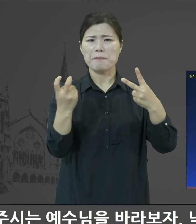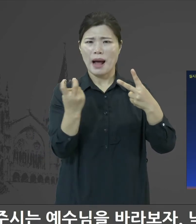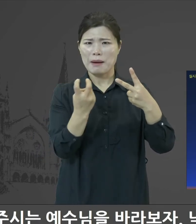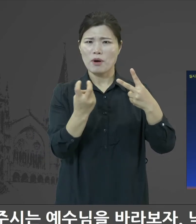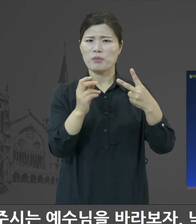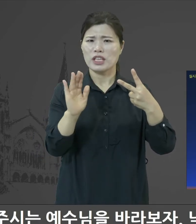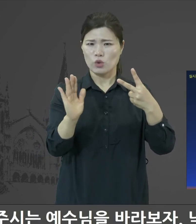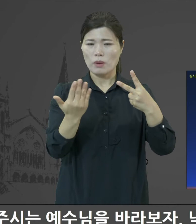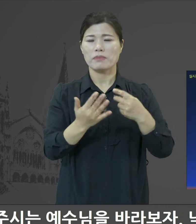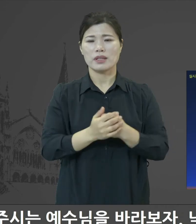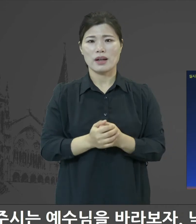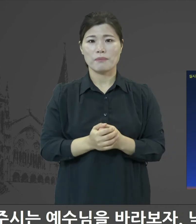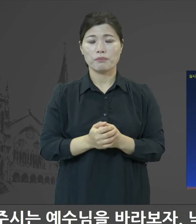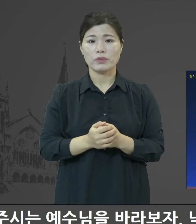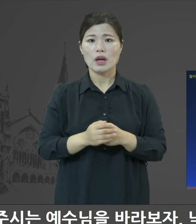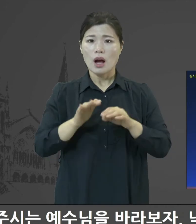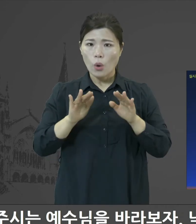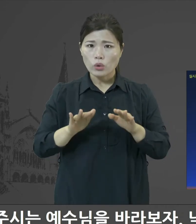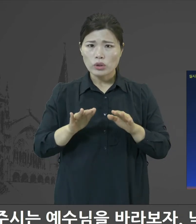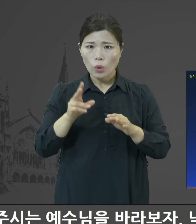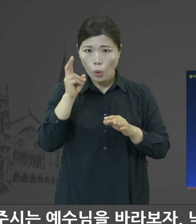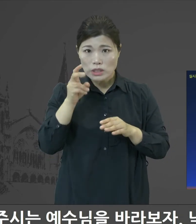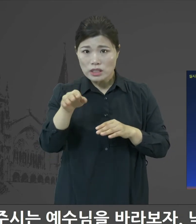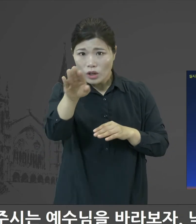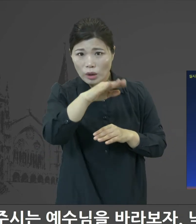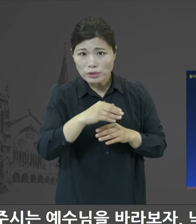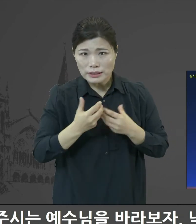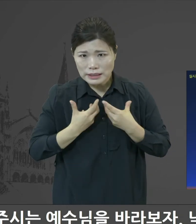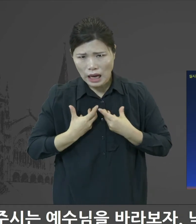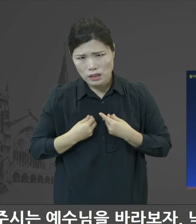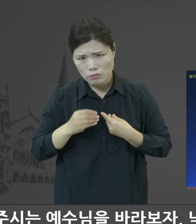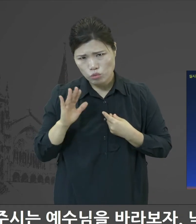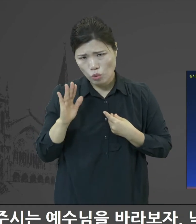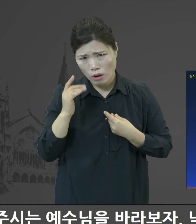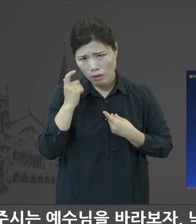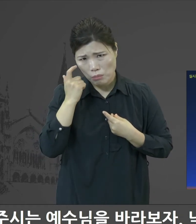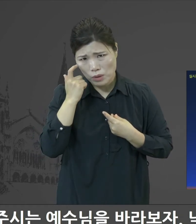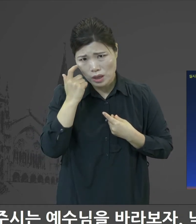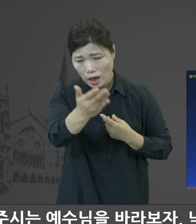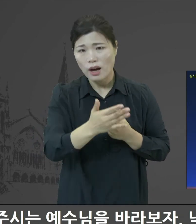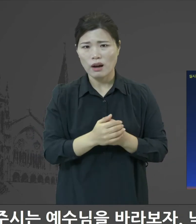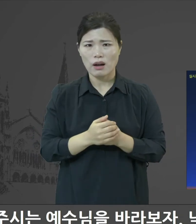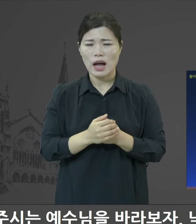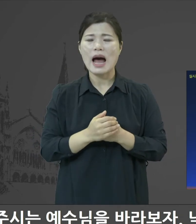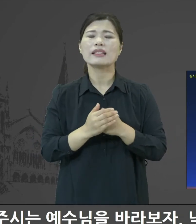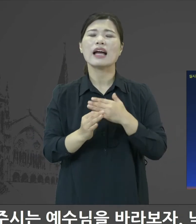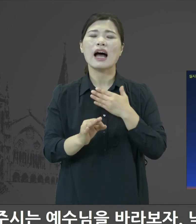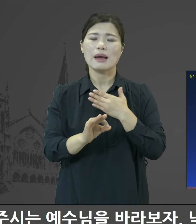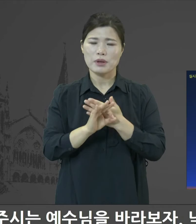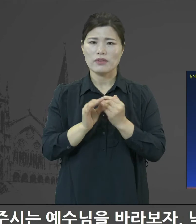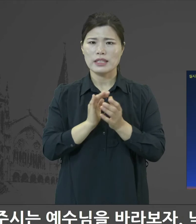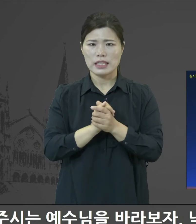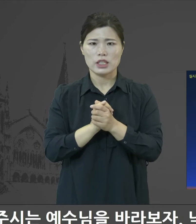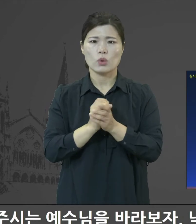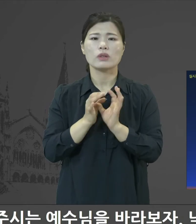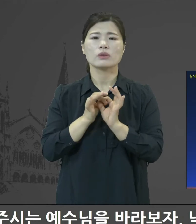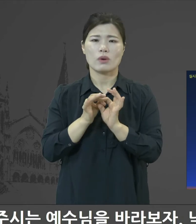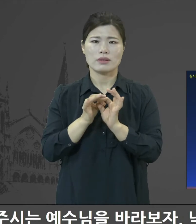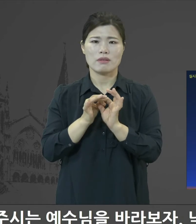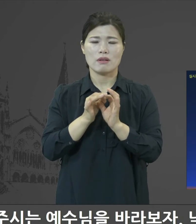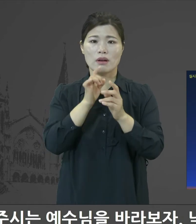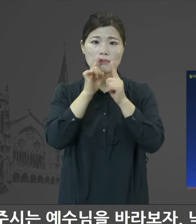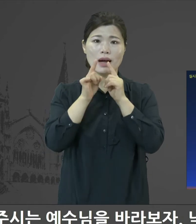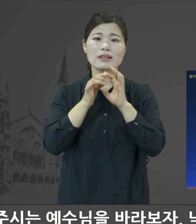오늘도 낙심의 기운이 있는 우리 충현의 가족들 혹 계시다면 기도를 통해서 또 말씀을